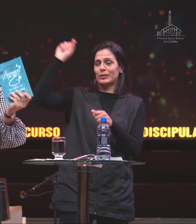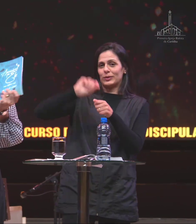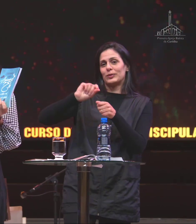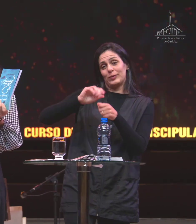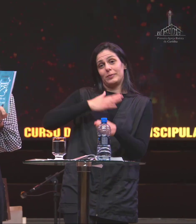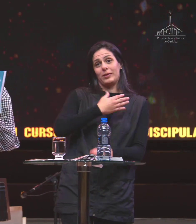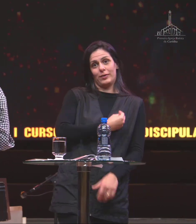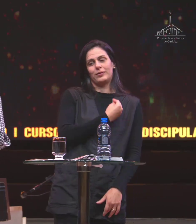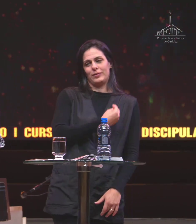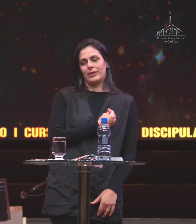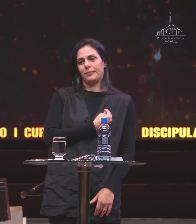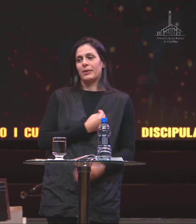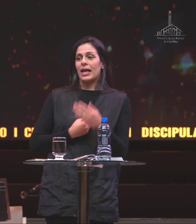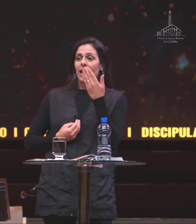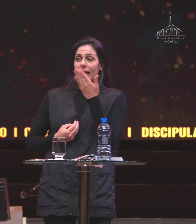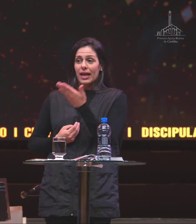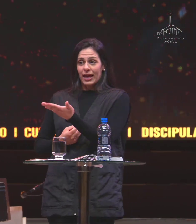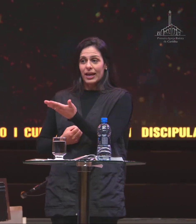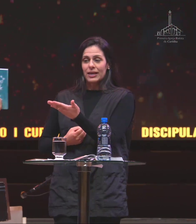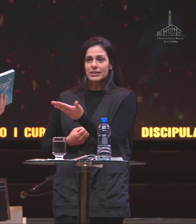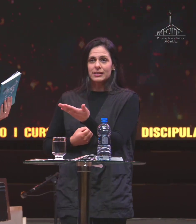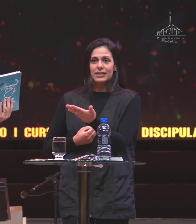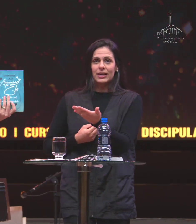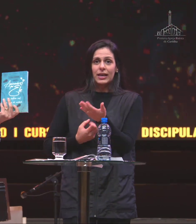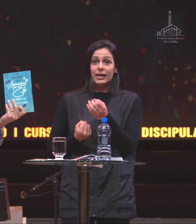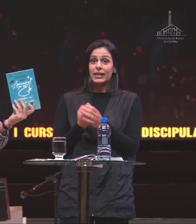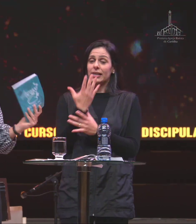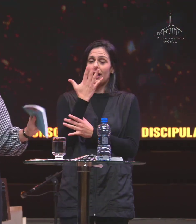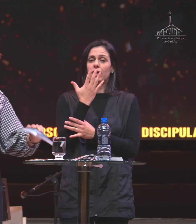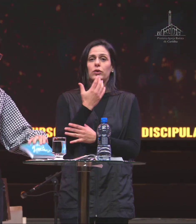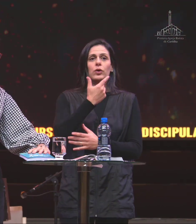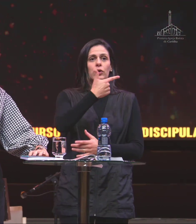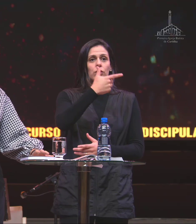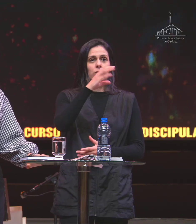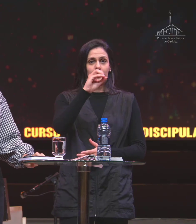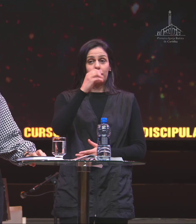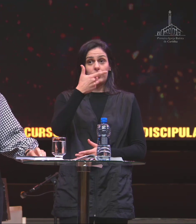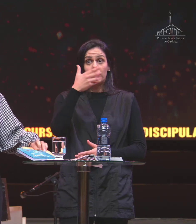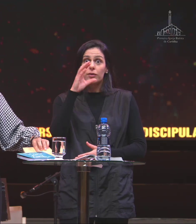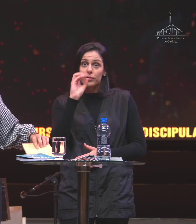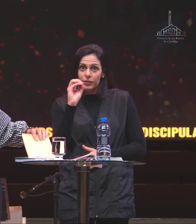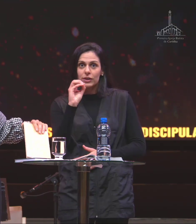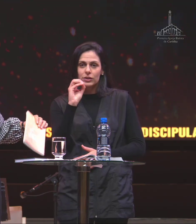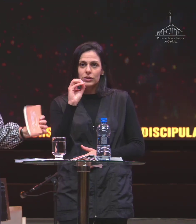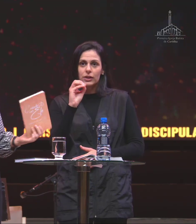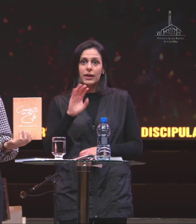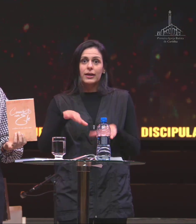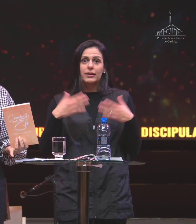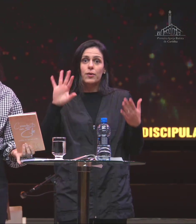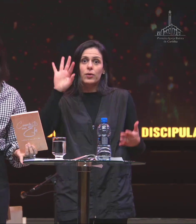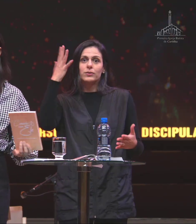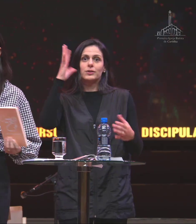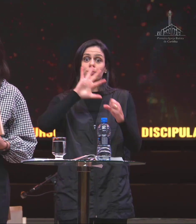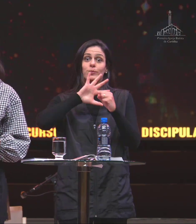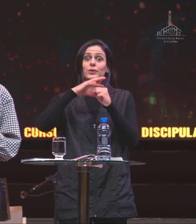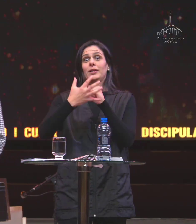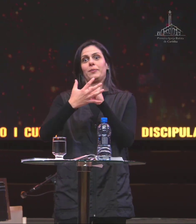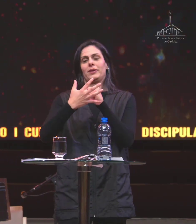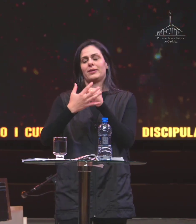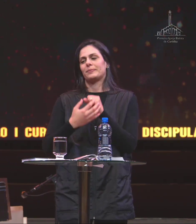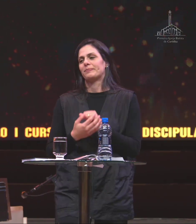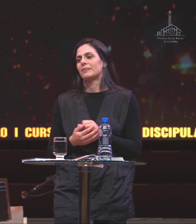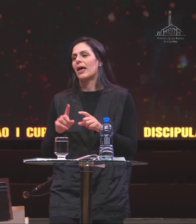assim, filha, escreve a sua história. Eu falei, opa, 2 anos depois, que eu sou meio devagar, será que é Deus falando comigo?